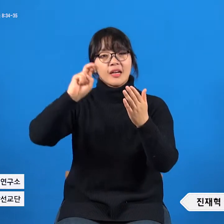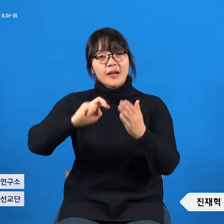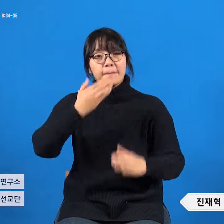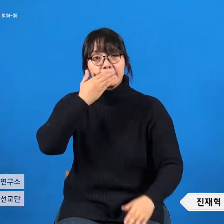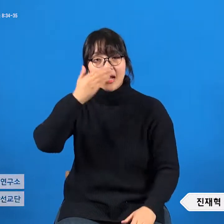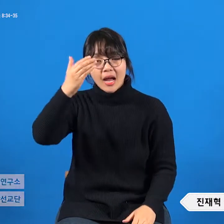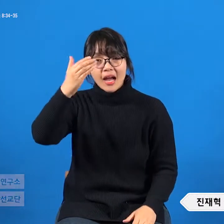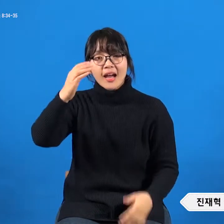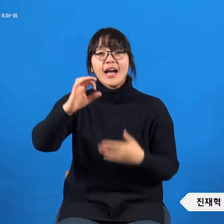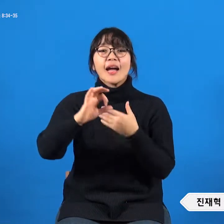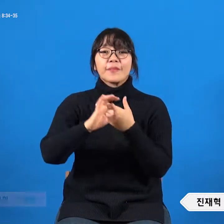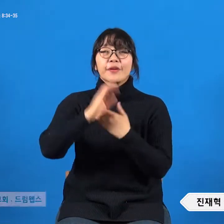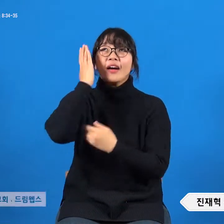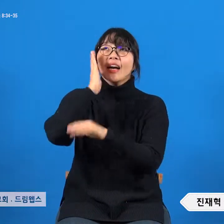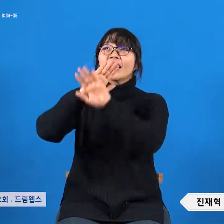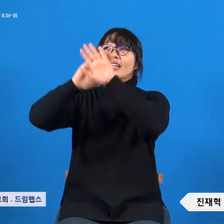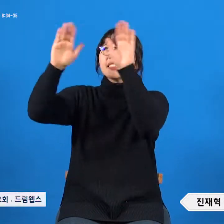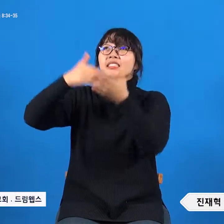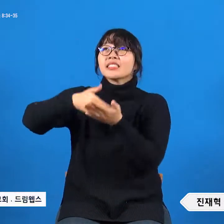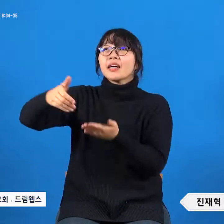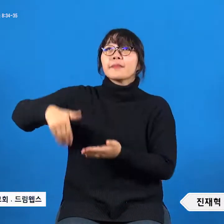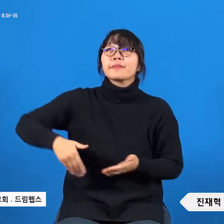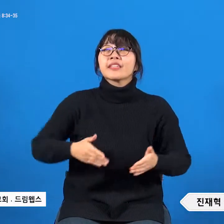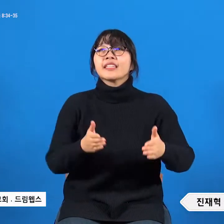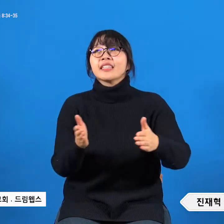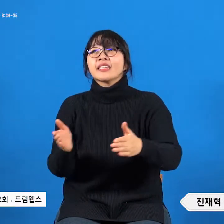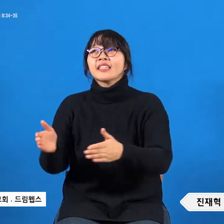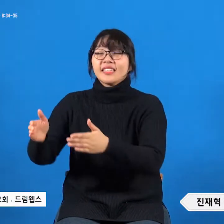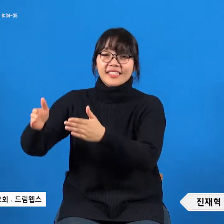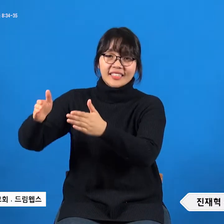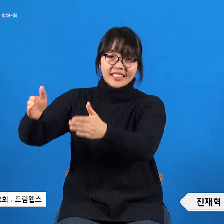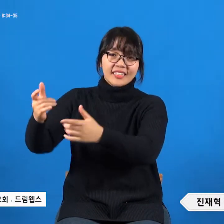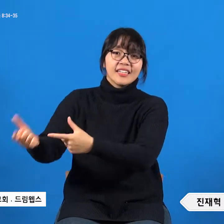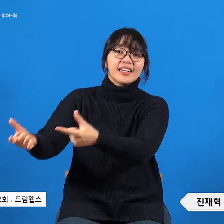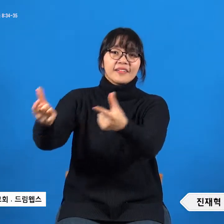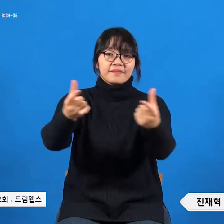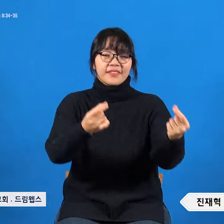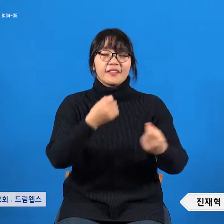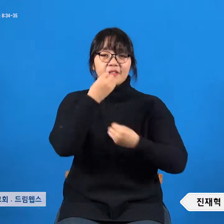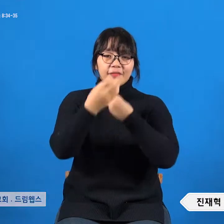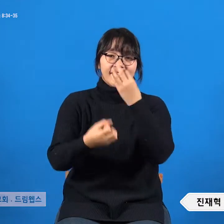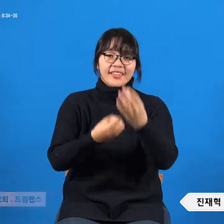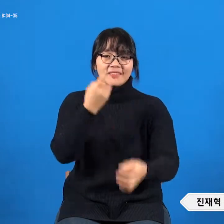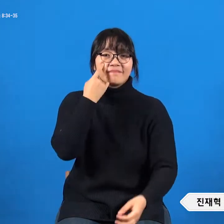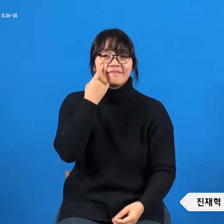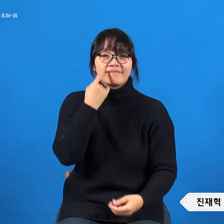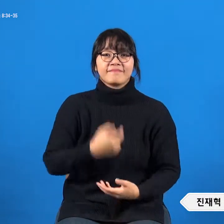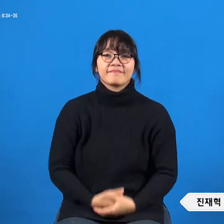밝은 길이, 한번 같이 고백해 보지 않으시겠습니까?